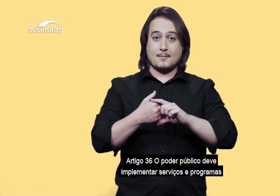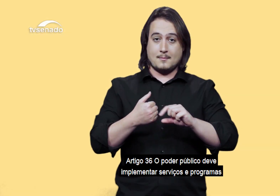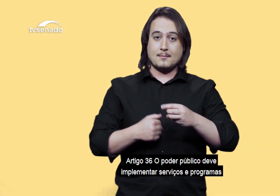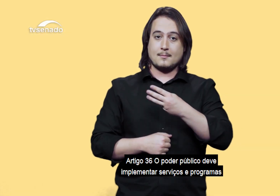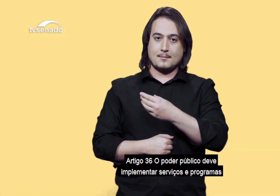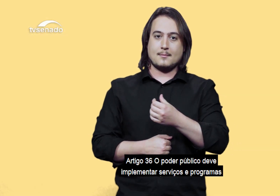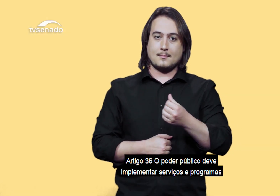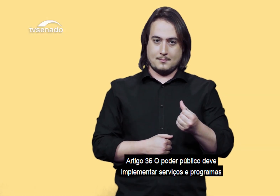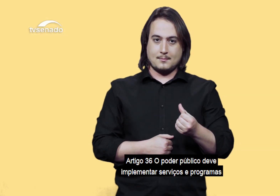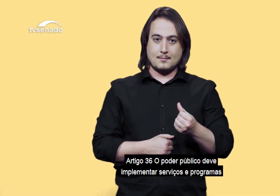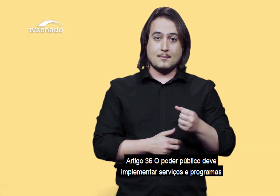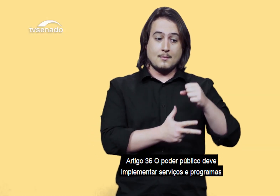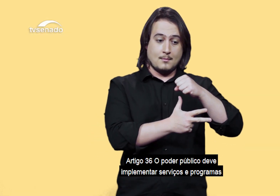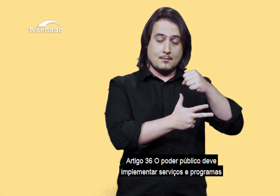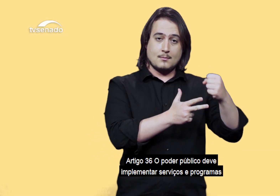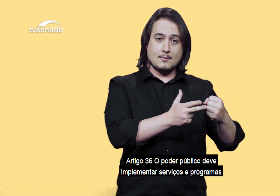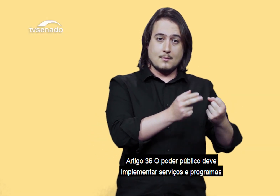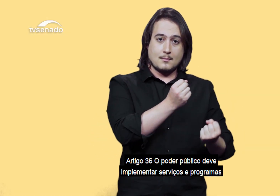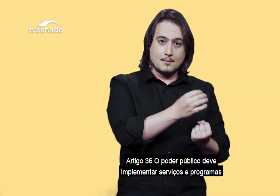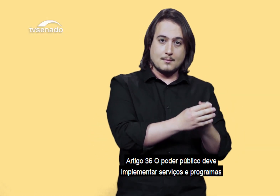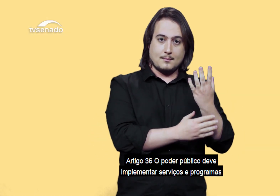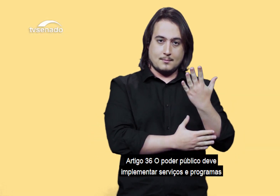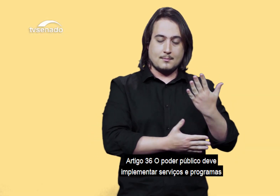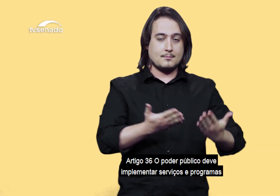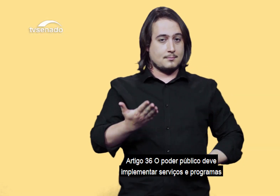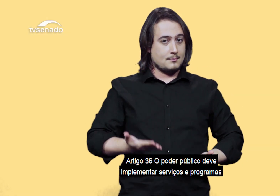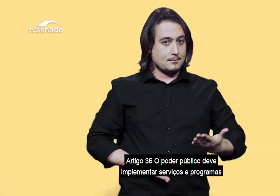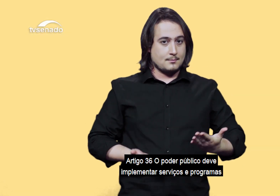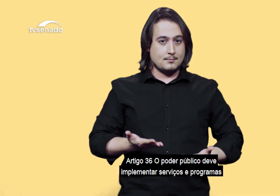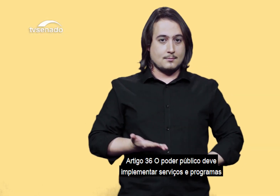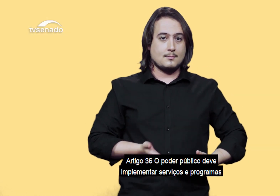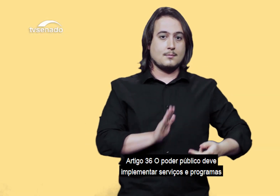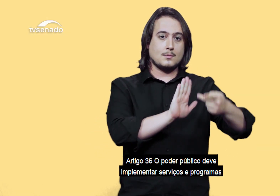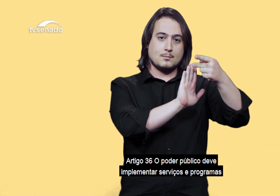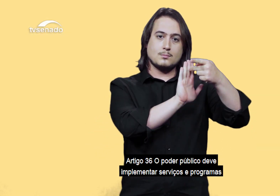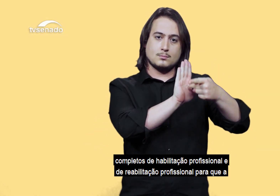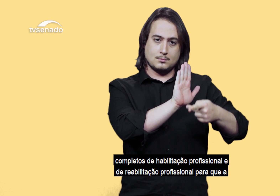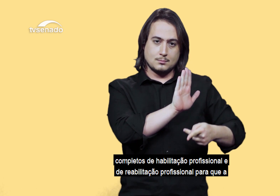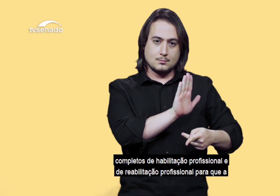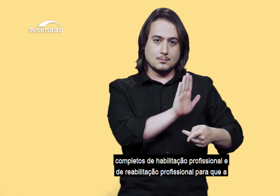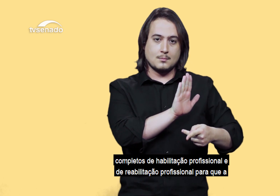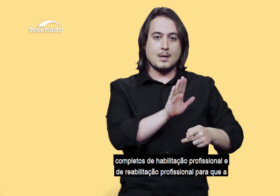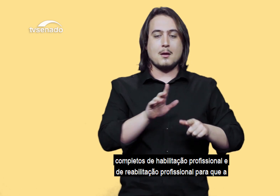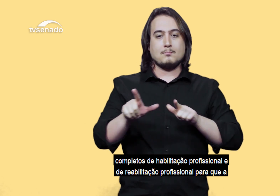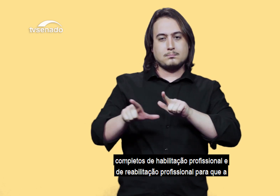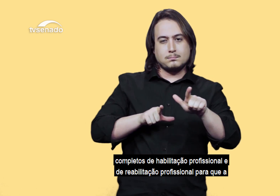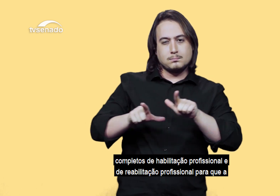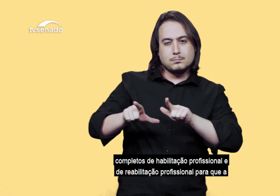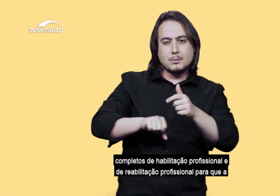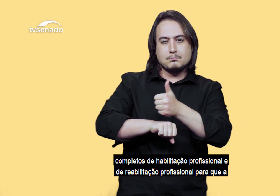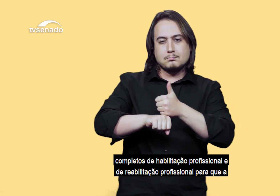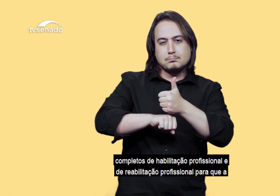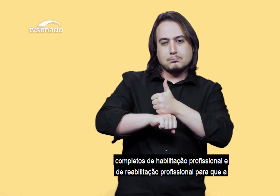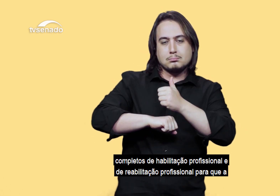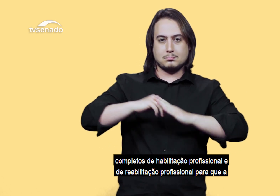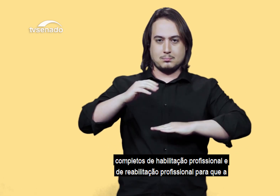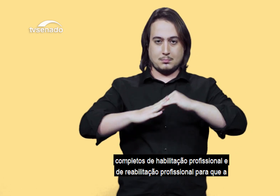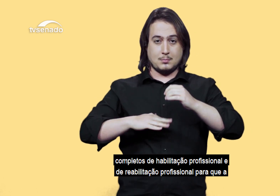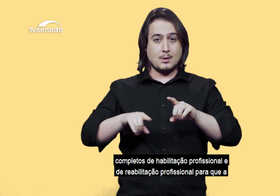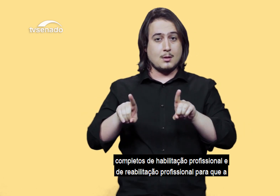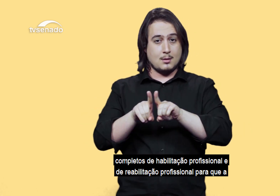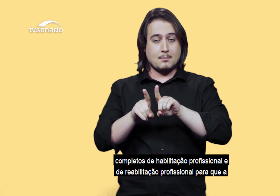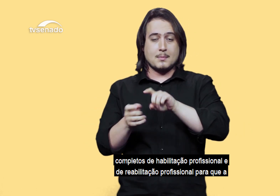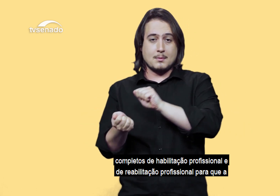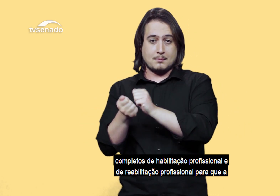Artigo 36. O Poder Público deve implementar serviços e programas completos de habilitação profissional